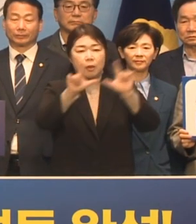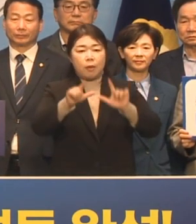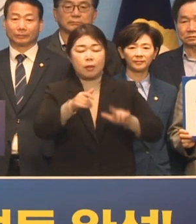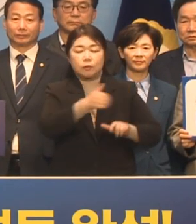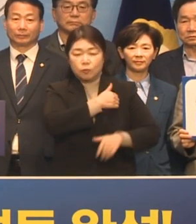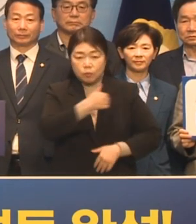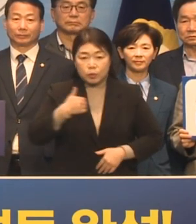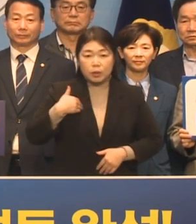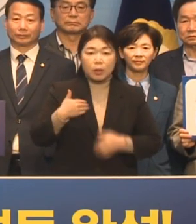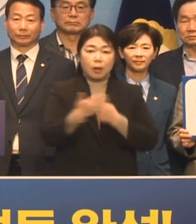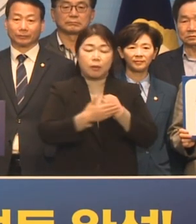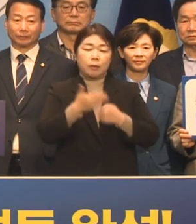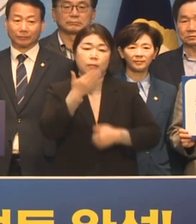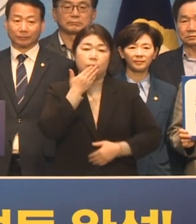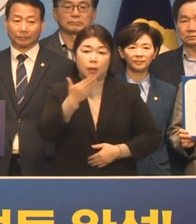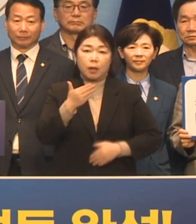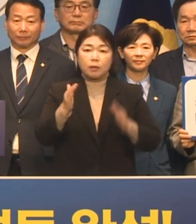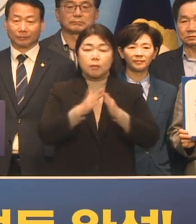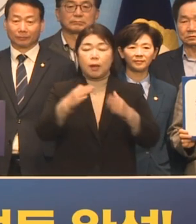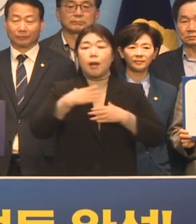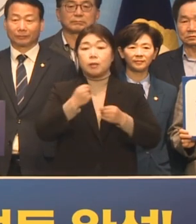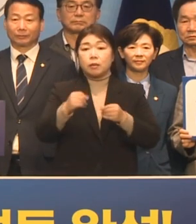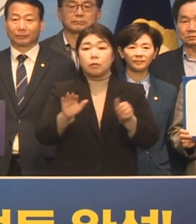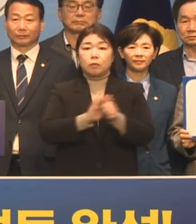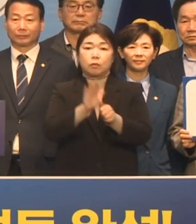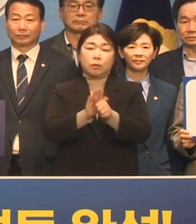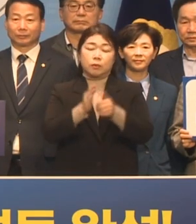경제와 주거 안정을 도모하겠습니다.